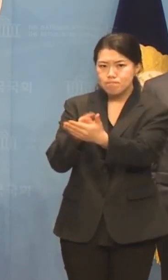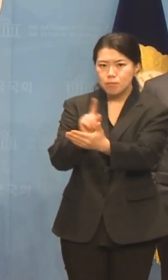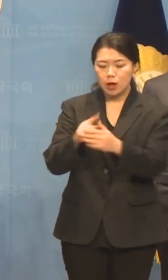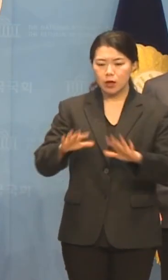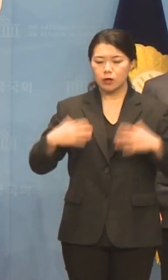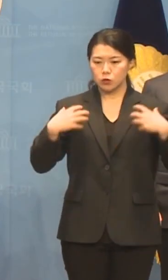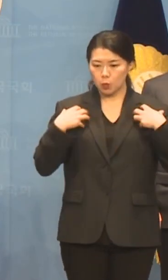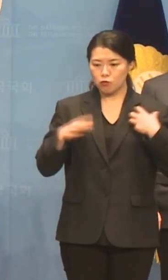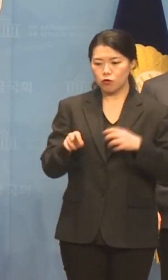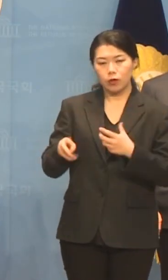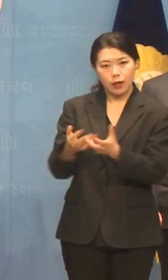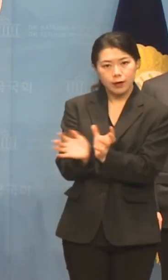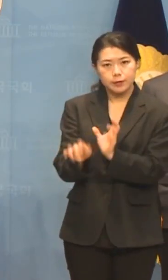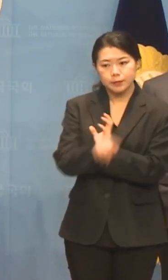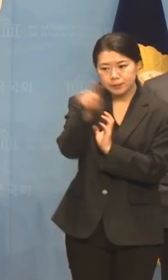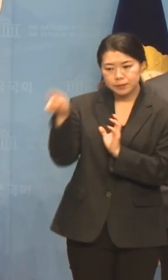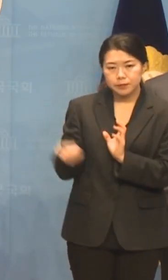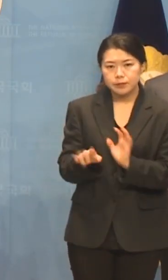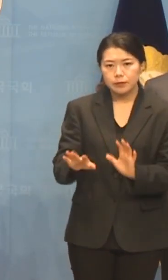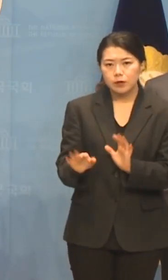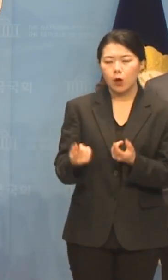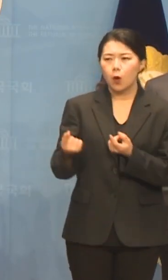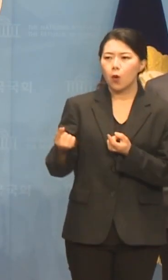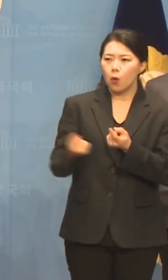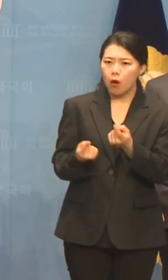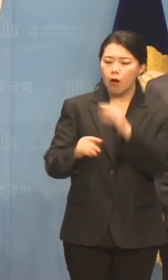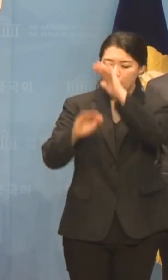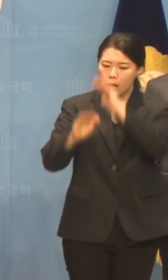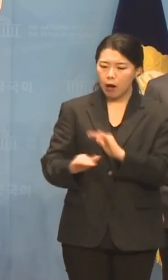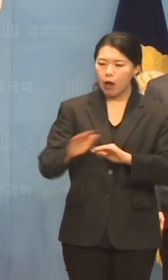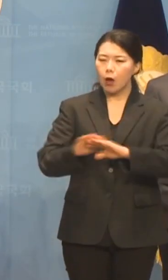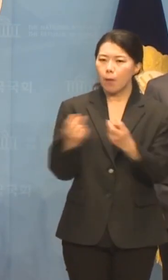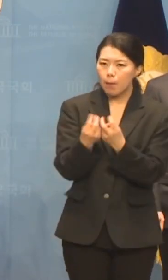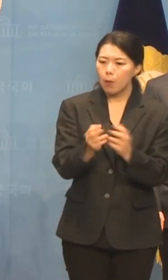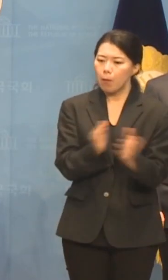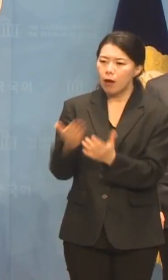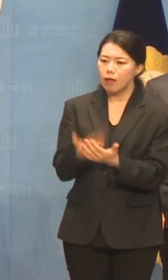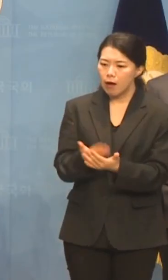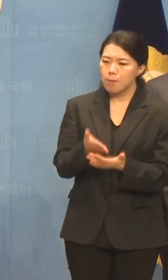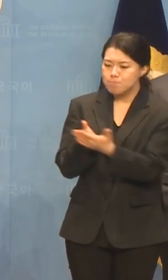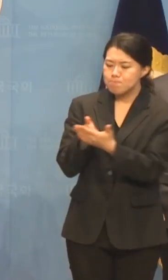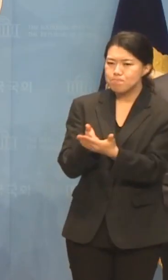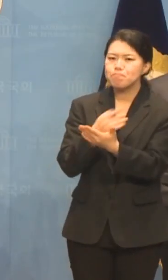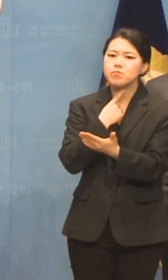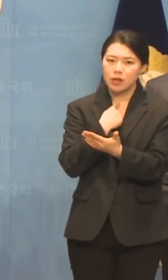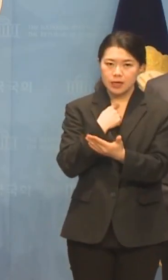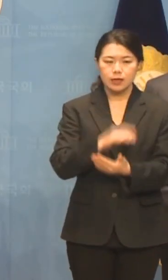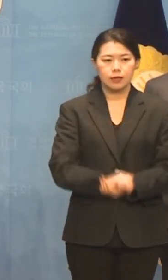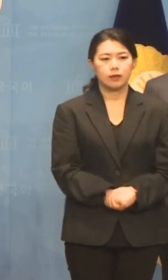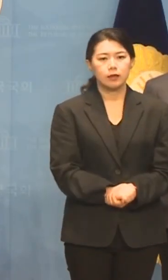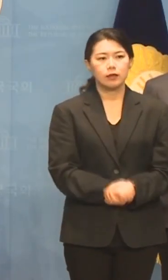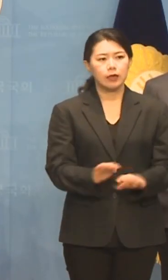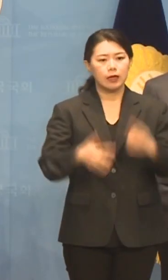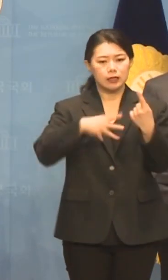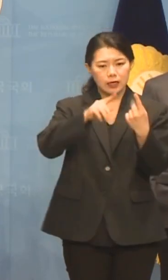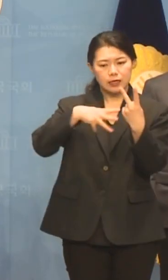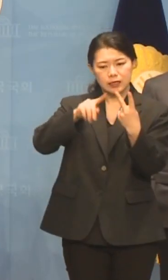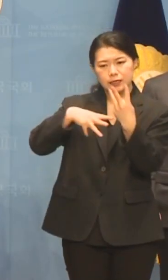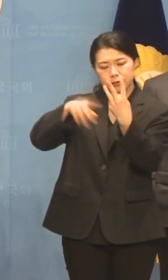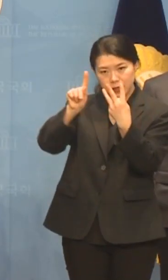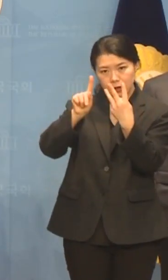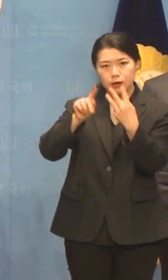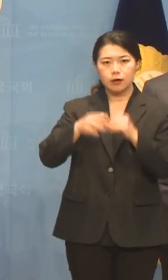정부와 여당한테 조정안을, 대책안을 내달라 이렇게 요청을 해왔었습니다. 그래서 1차, 2차, 3차에